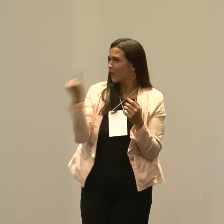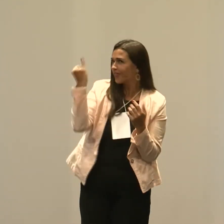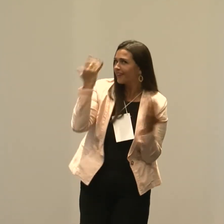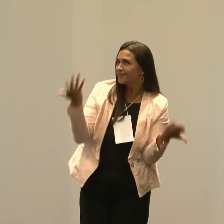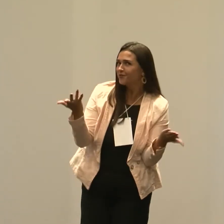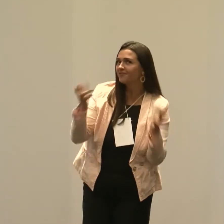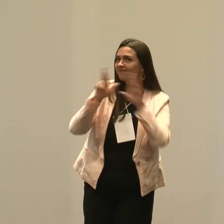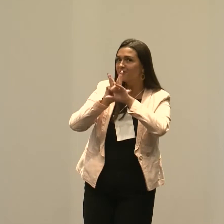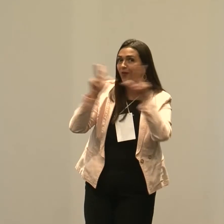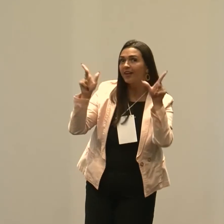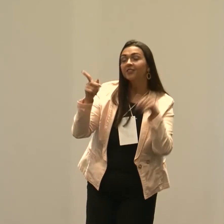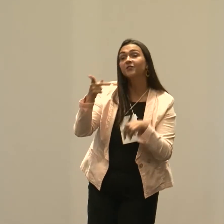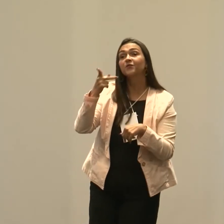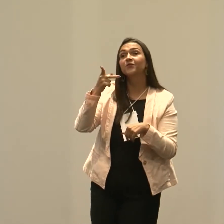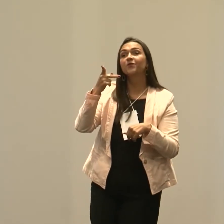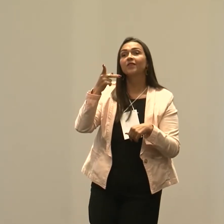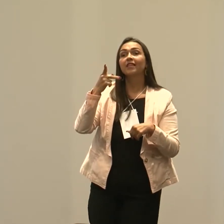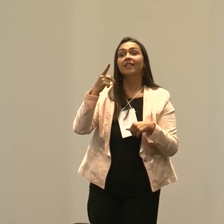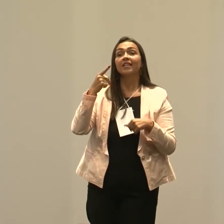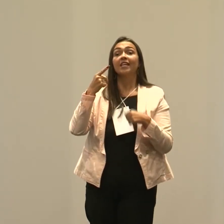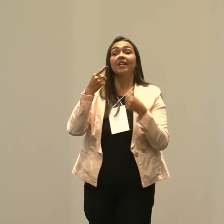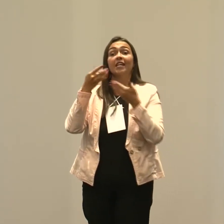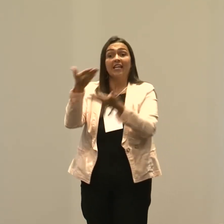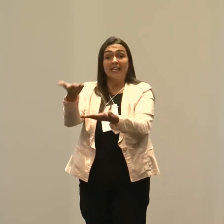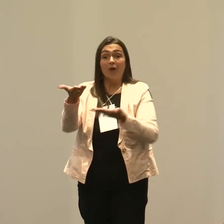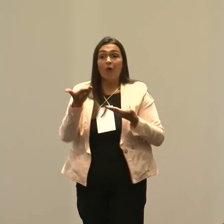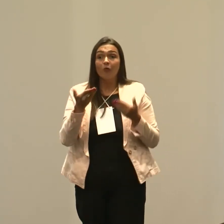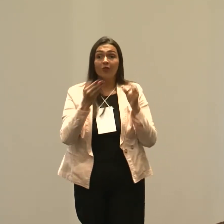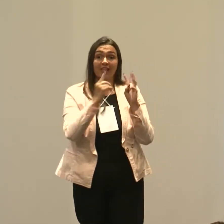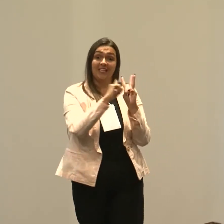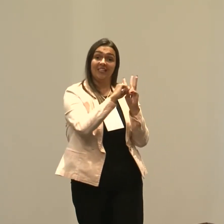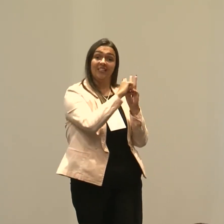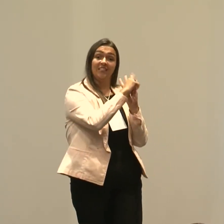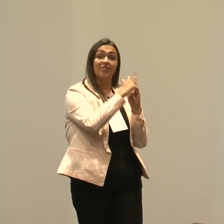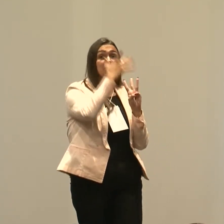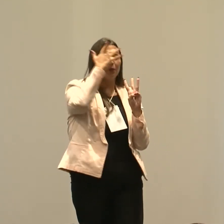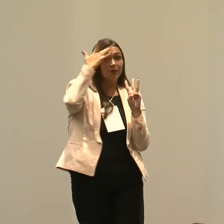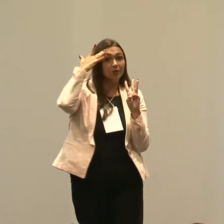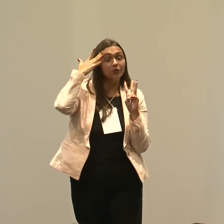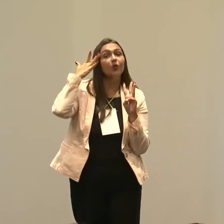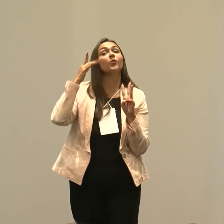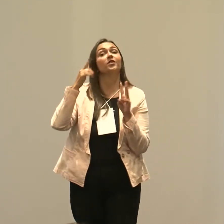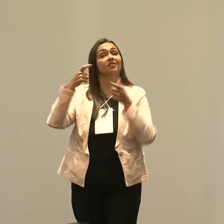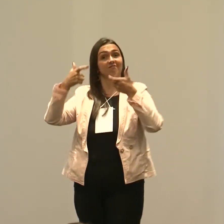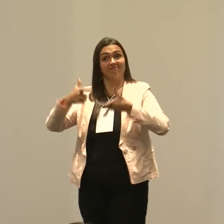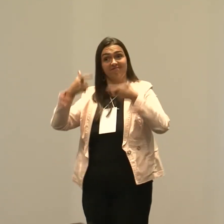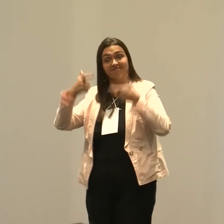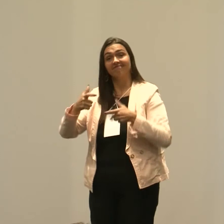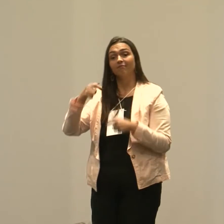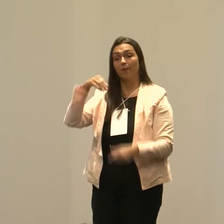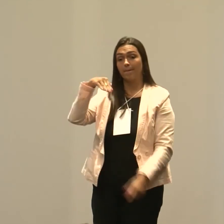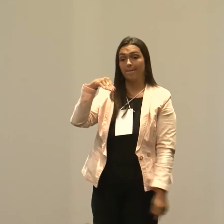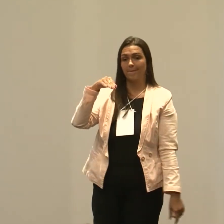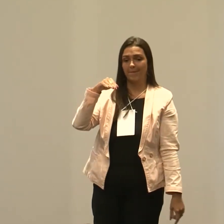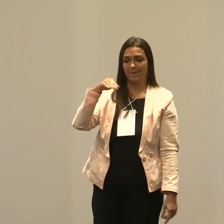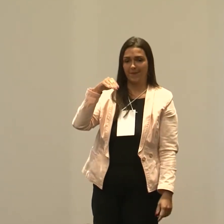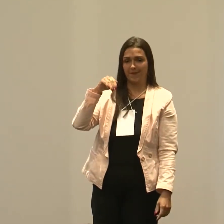assim, para uma palestra bem importante e diferente. Queria convidar 3